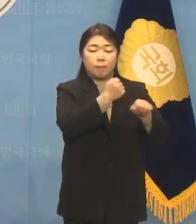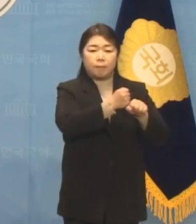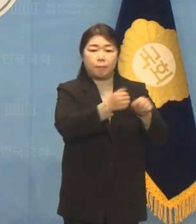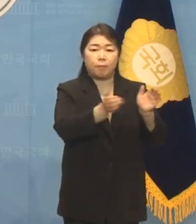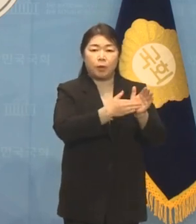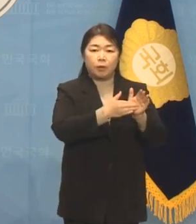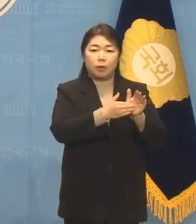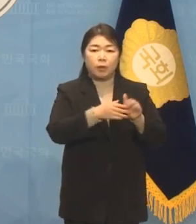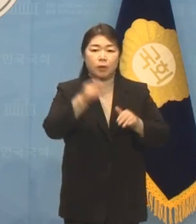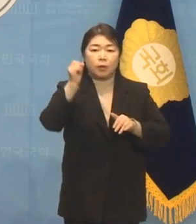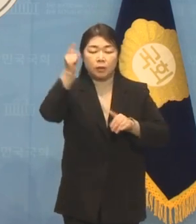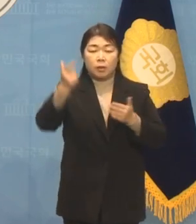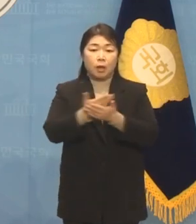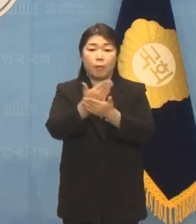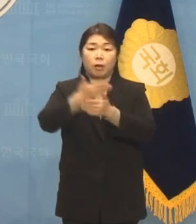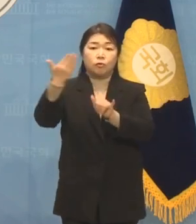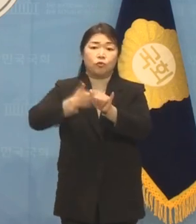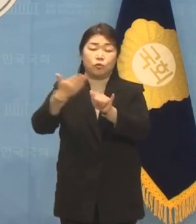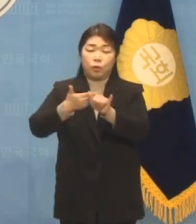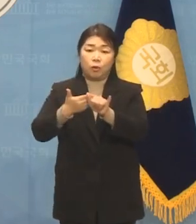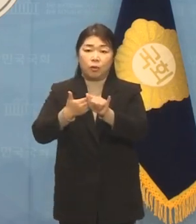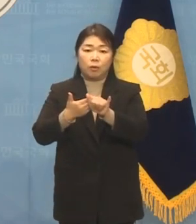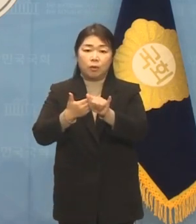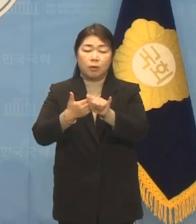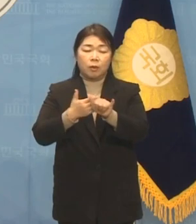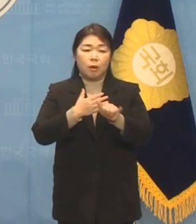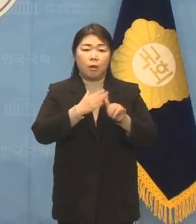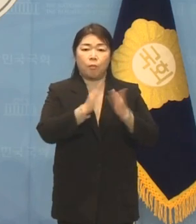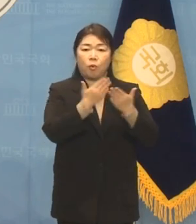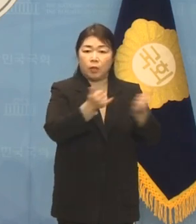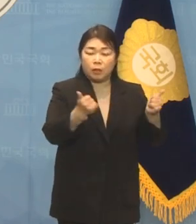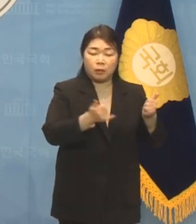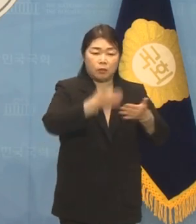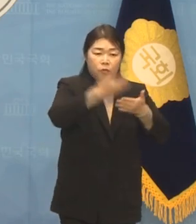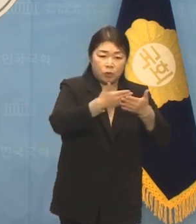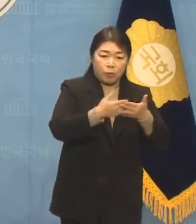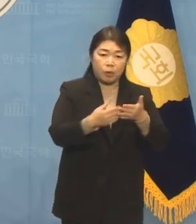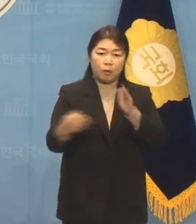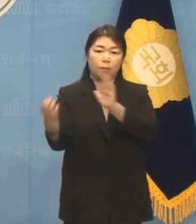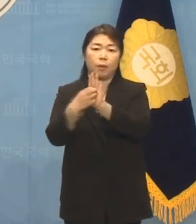업로드하며 국가기관 유튜브를 극우 채널로 전락시켰습니다.